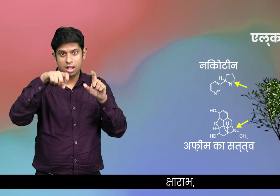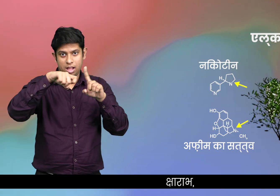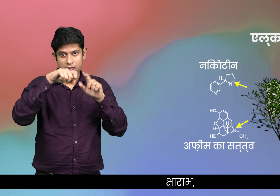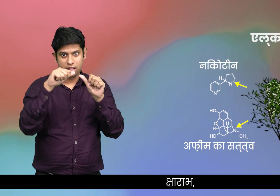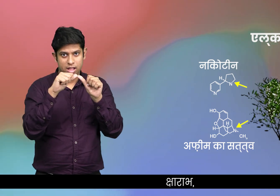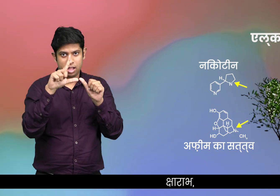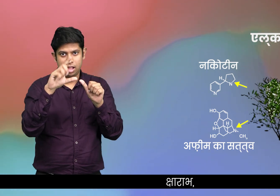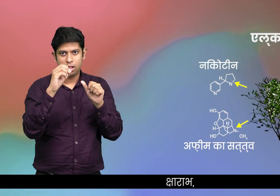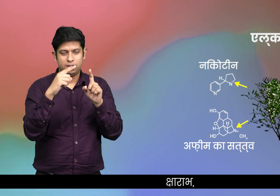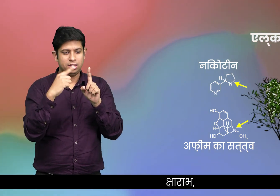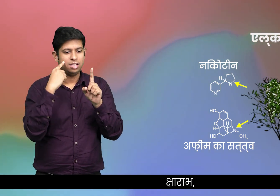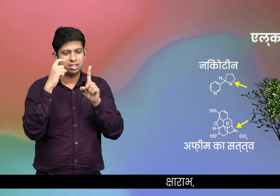शराब,